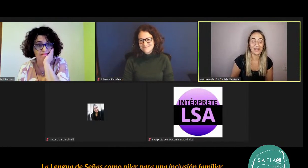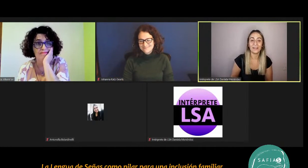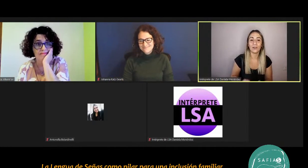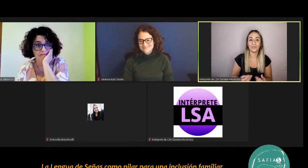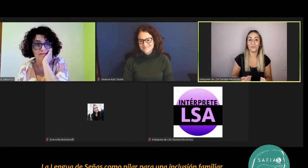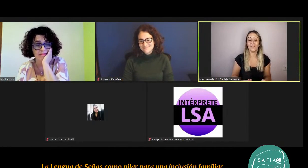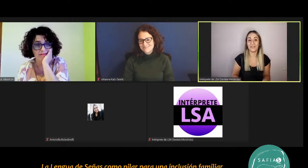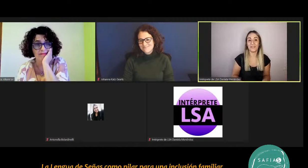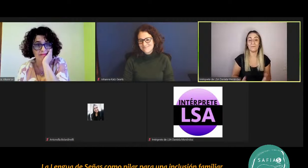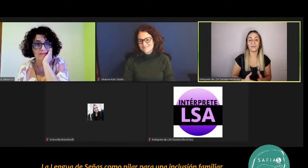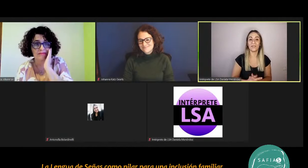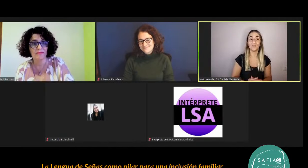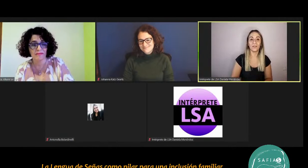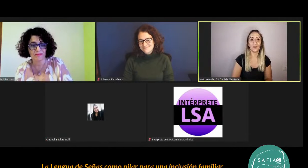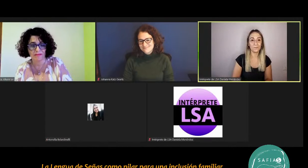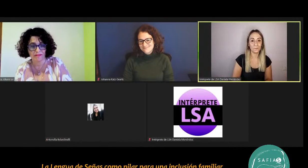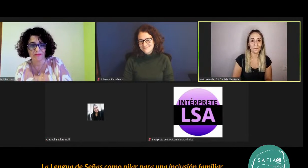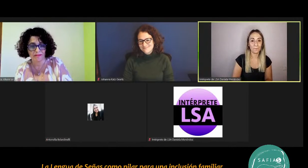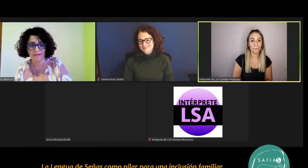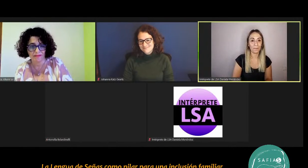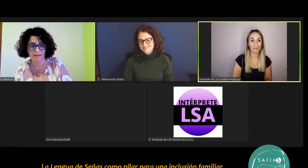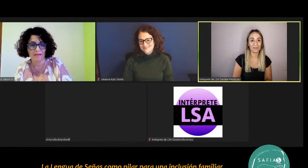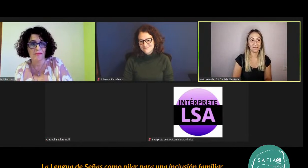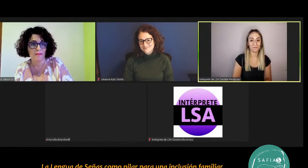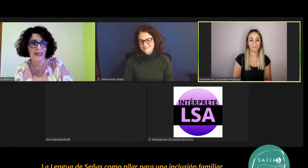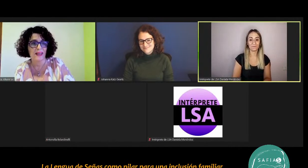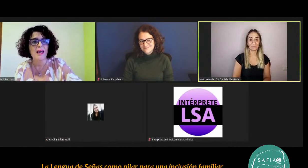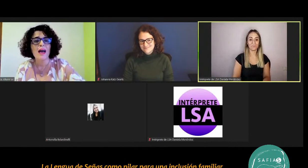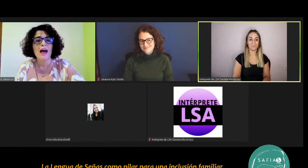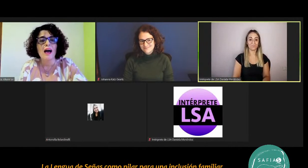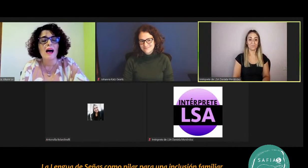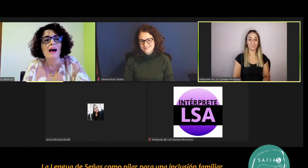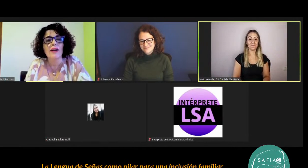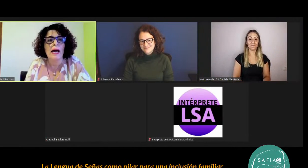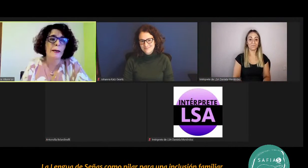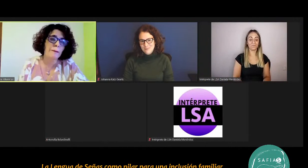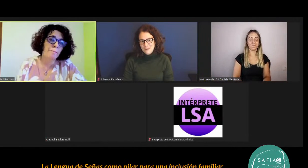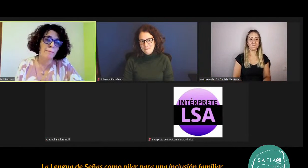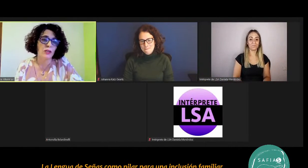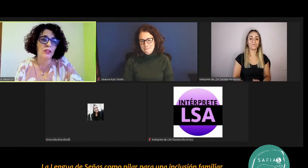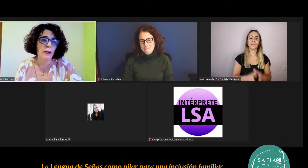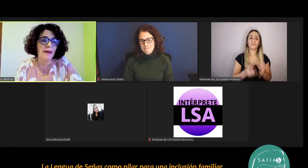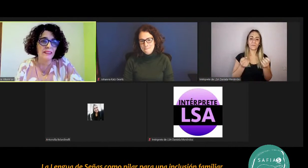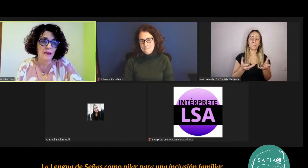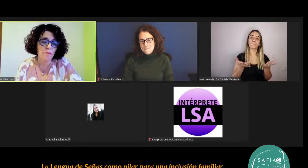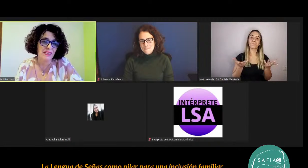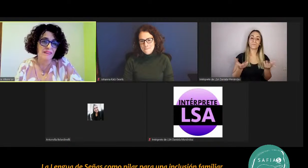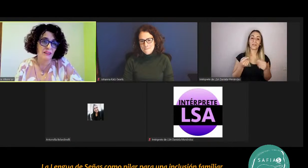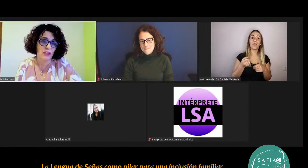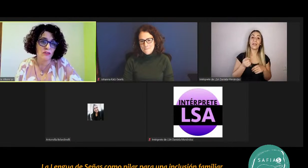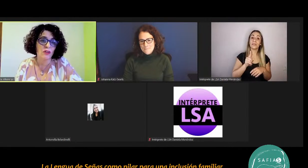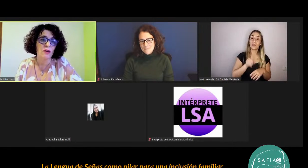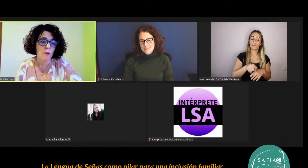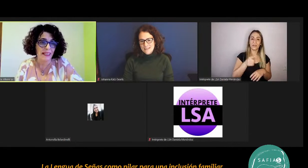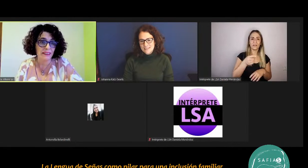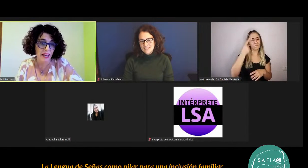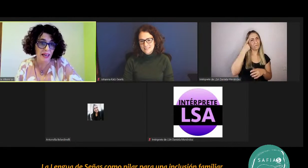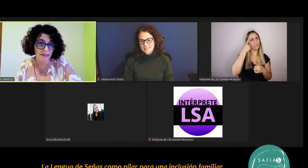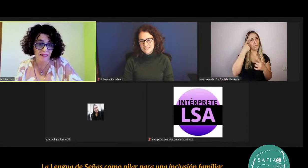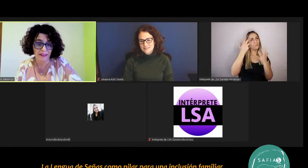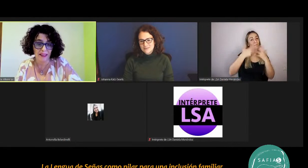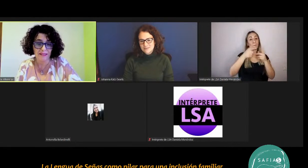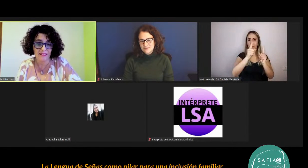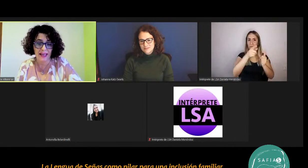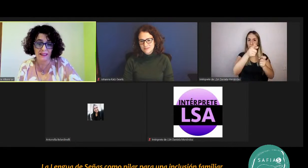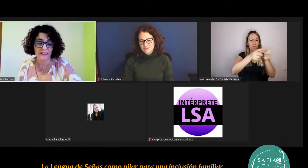de este conocimiento de la persona sorda. Bien. Ahora, y por otra parte, pensando en esto que vos